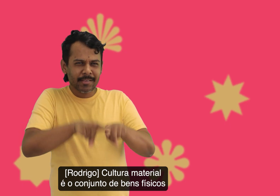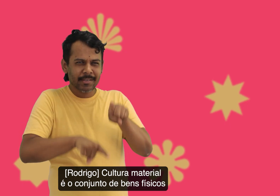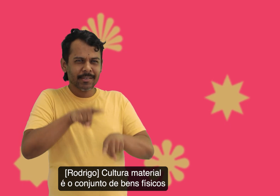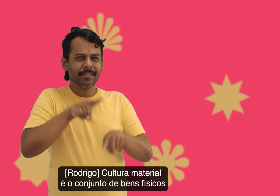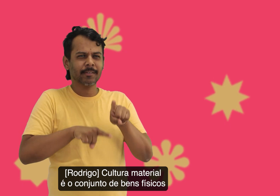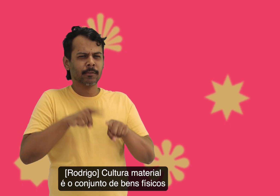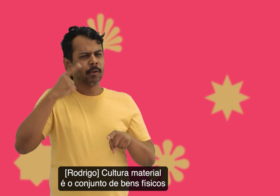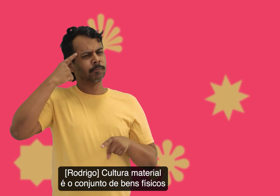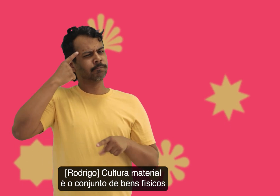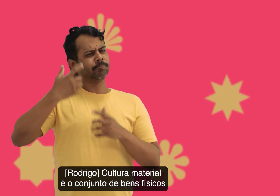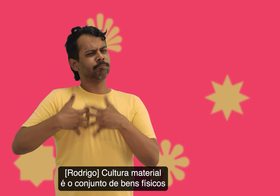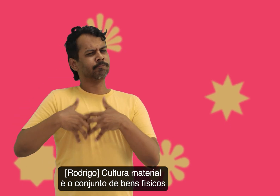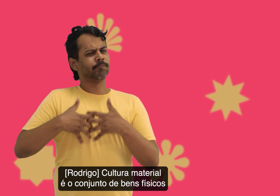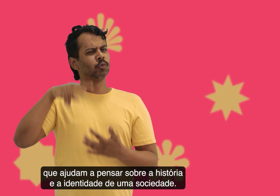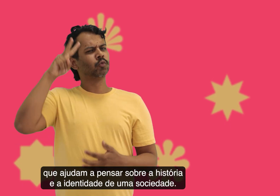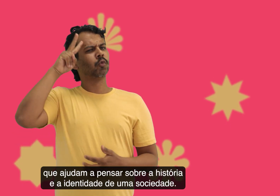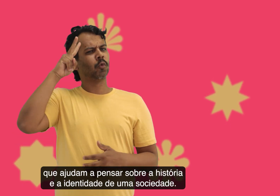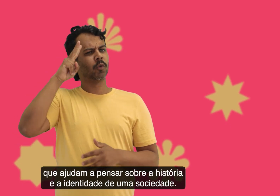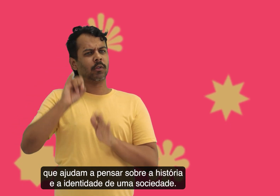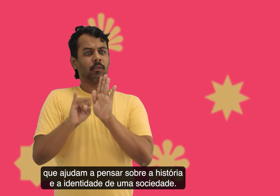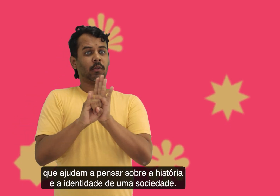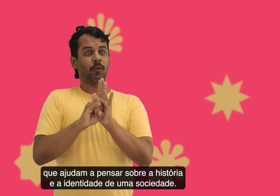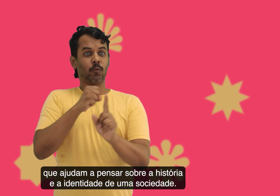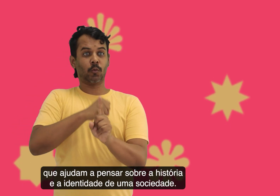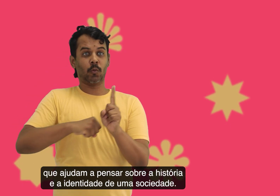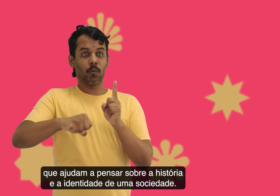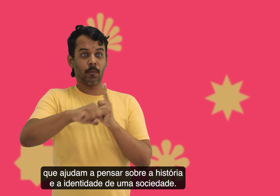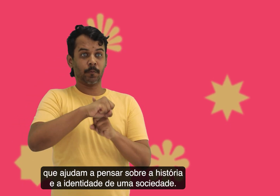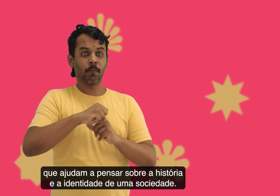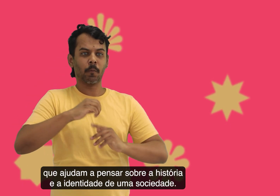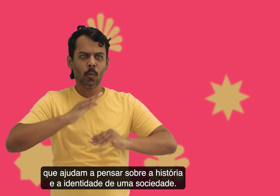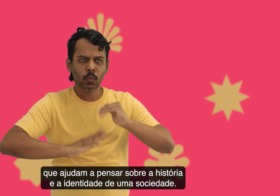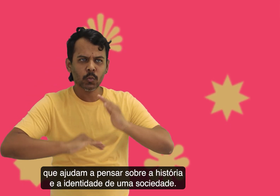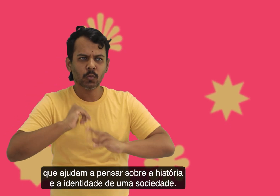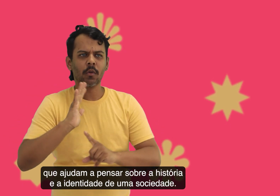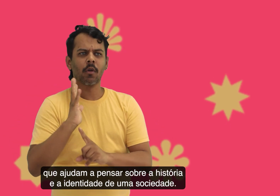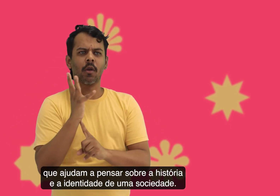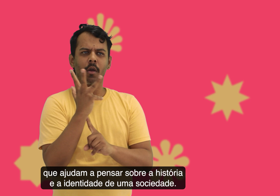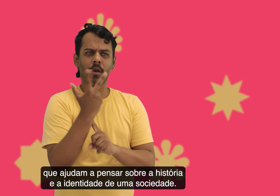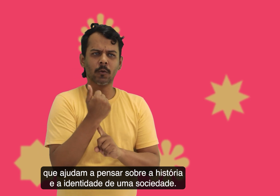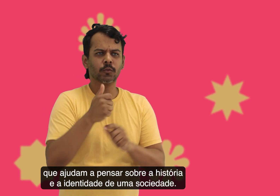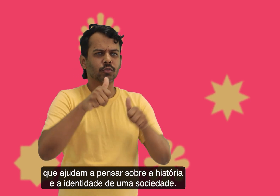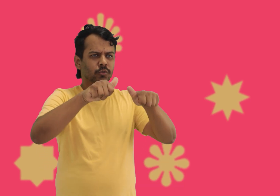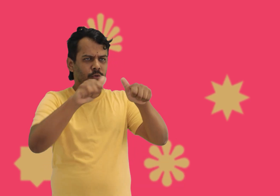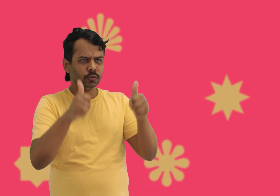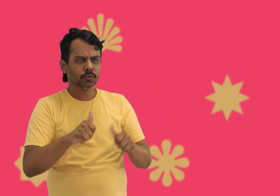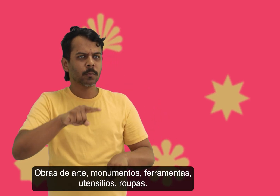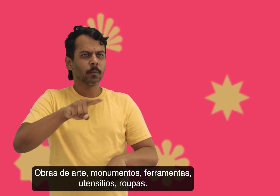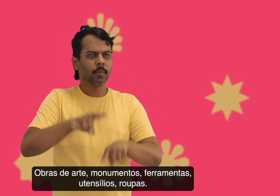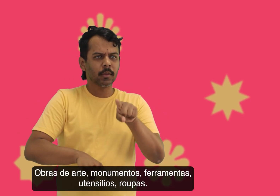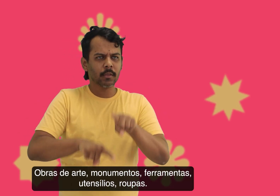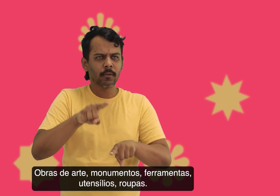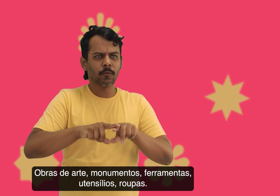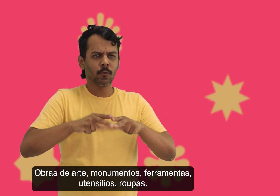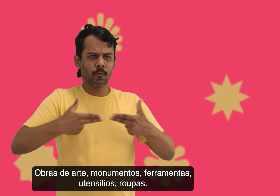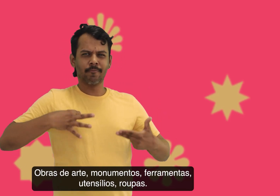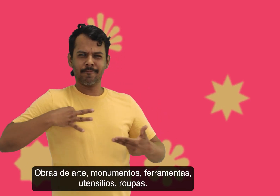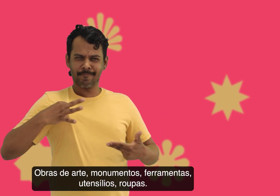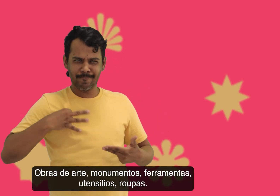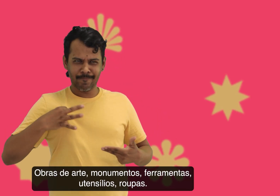material é o conjunto de bens físicos que ajudam a pensar sobre a história e a identidade de uma sociedade. Obras de arte,